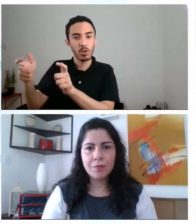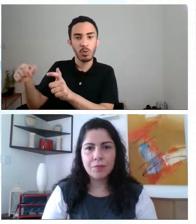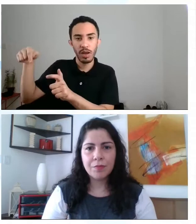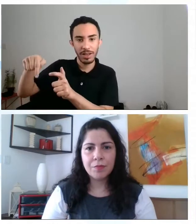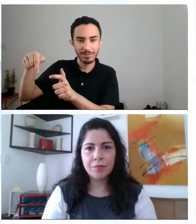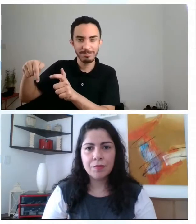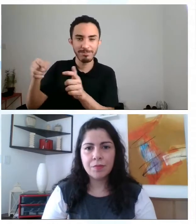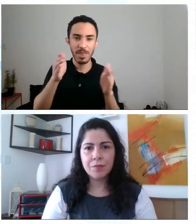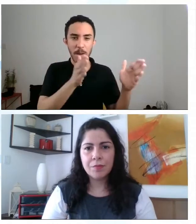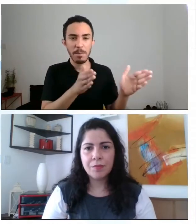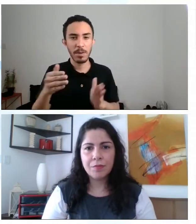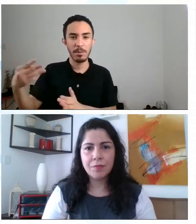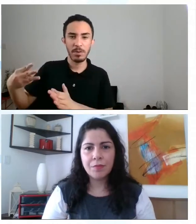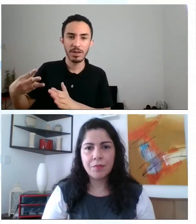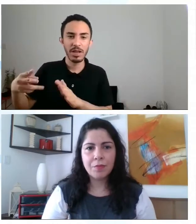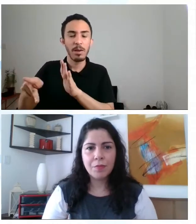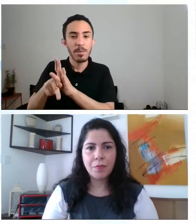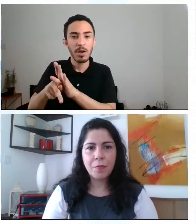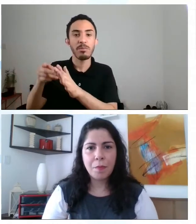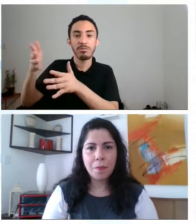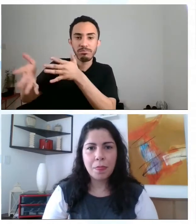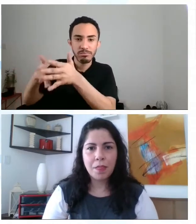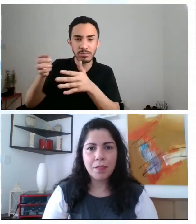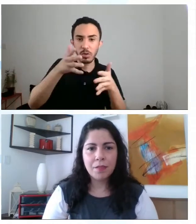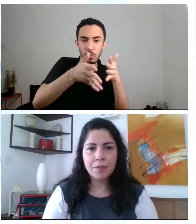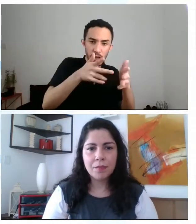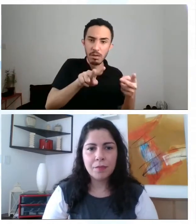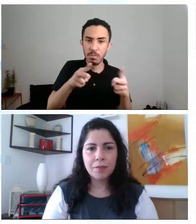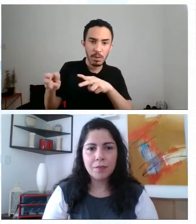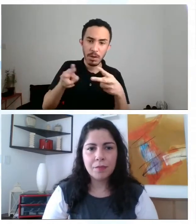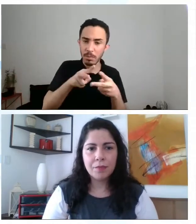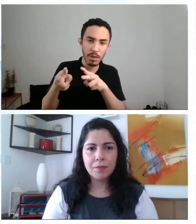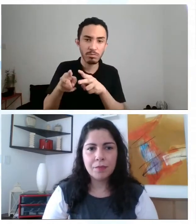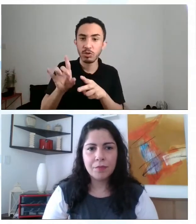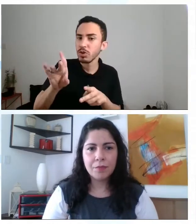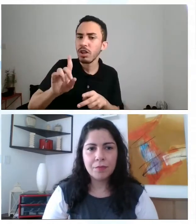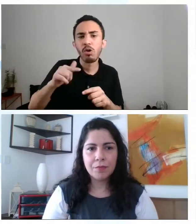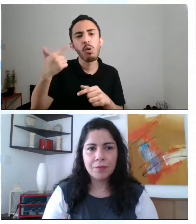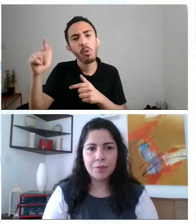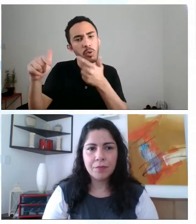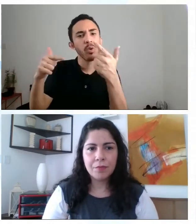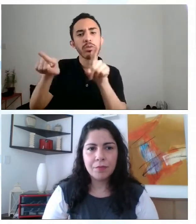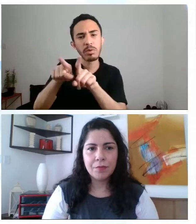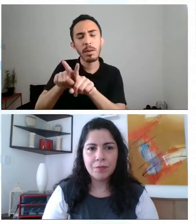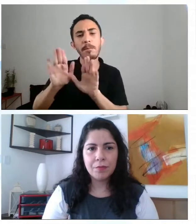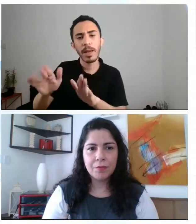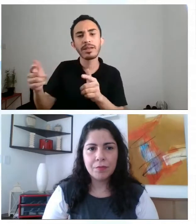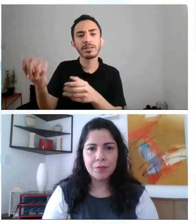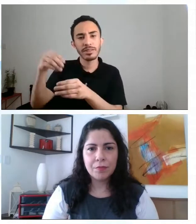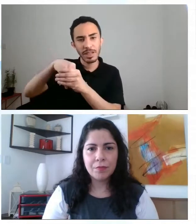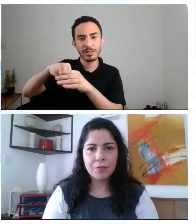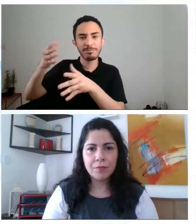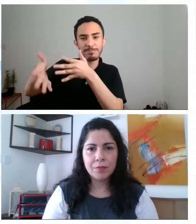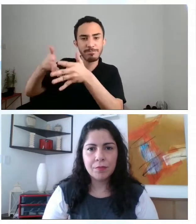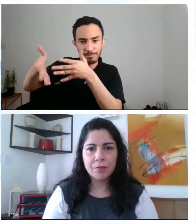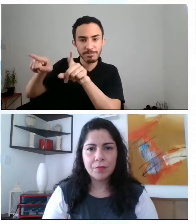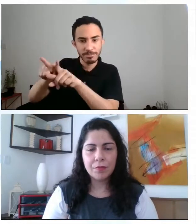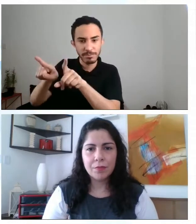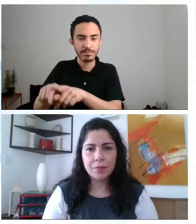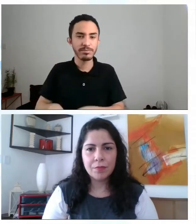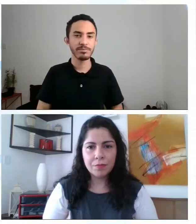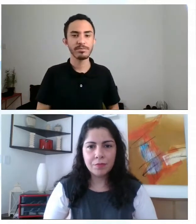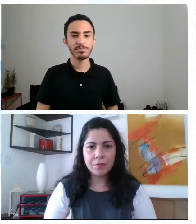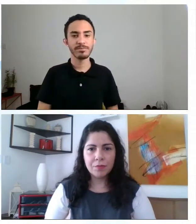espaço de intérprete entre línguas de sinais, mas não só. Nesse